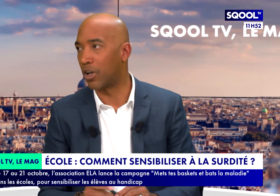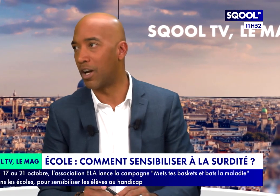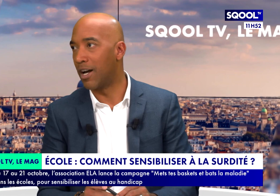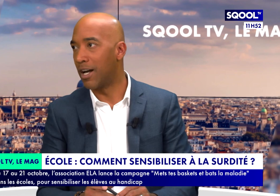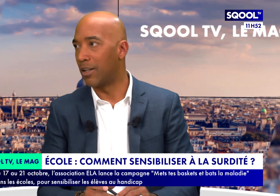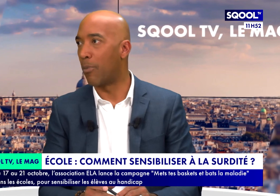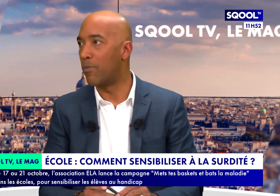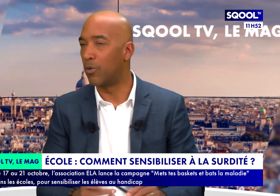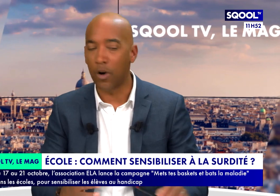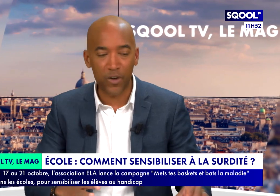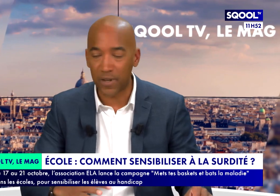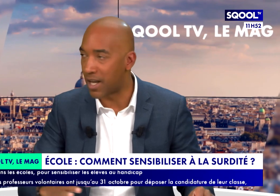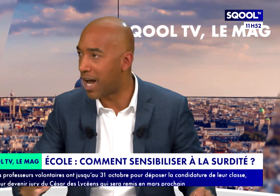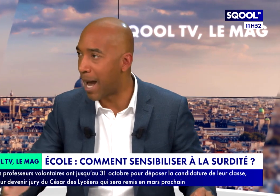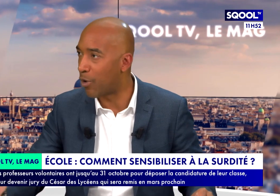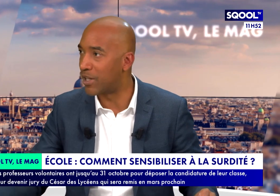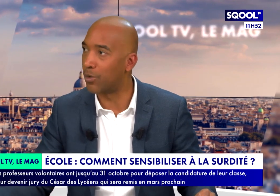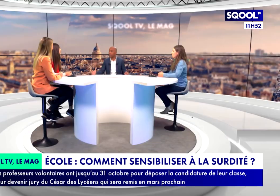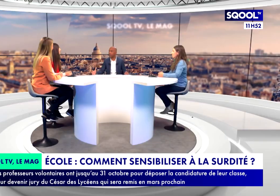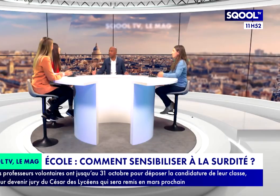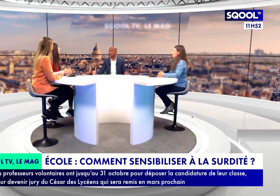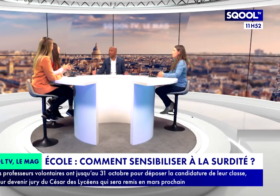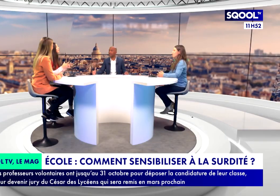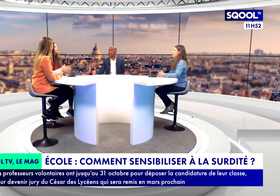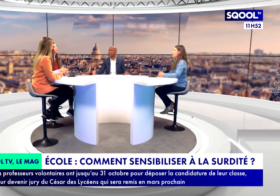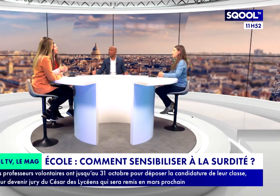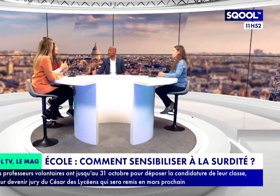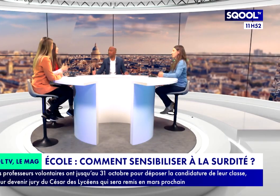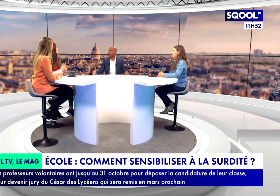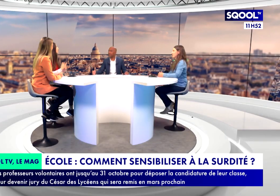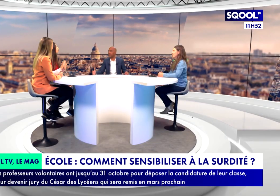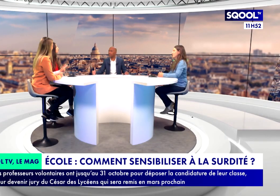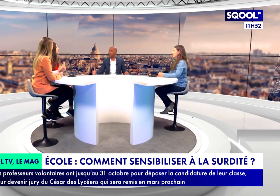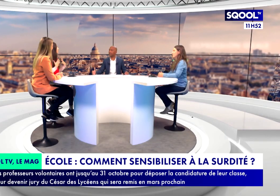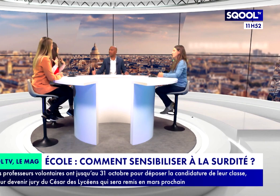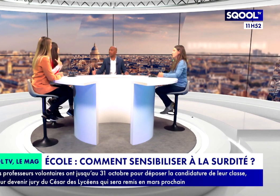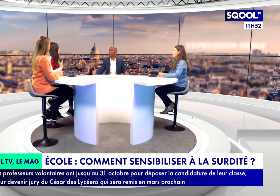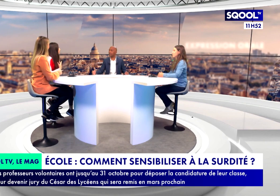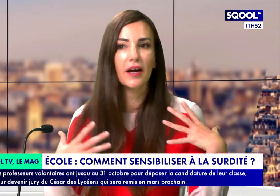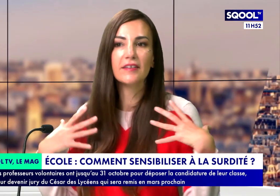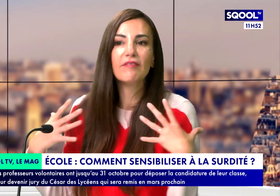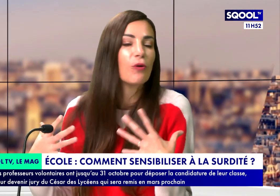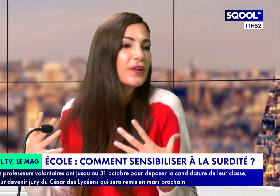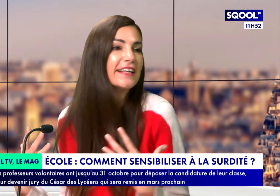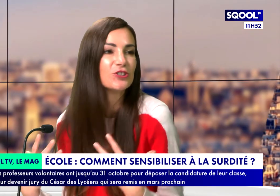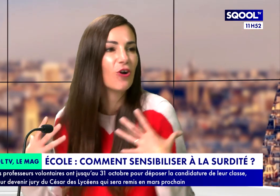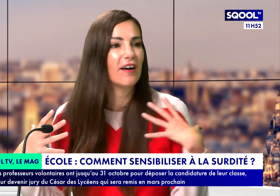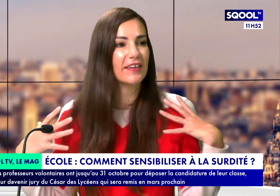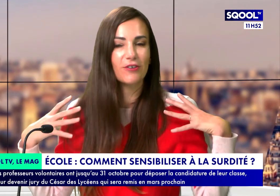'un premier cours ? Comment se passe un premier cours ? En premier cours, va beaucoup utiliser le corps et déverrouiller les gens avec l